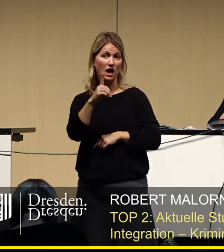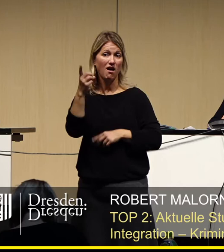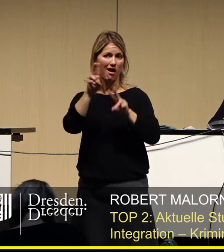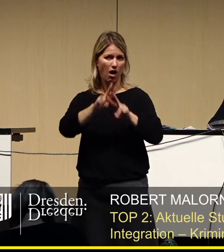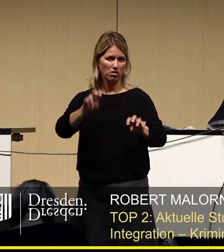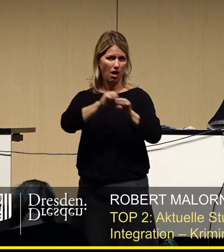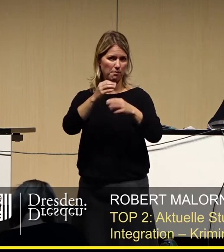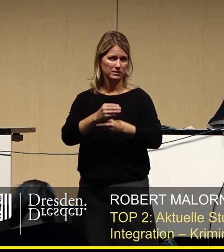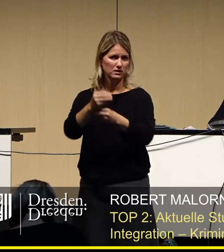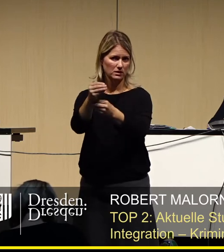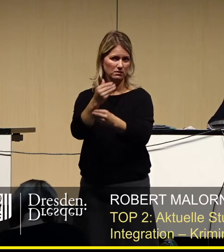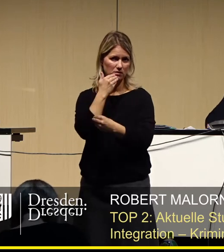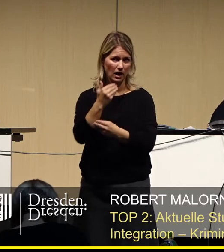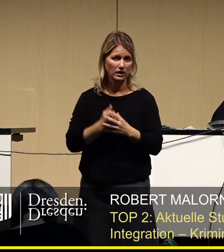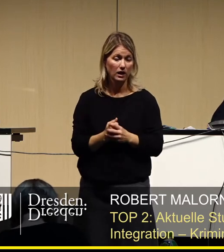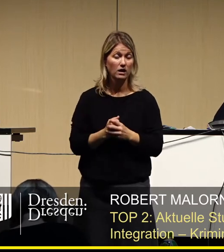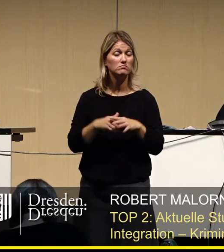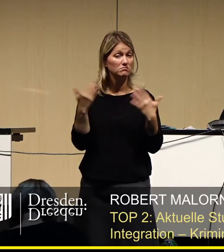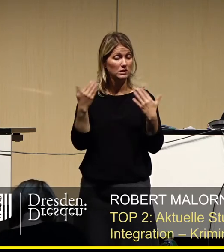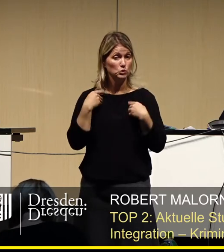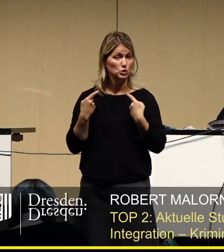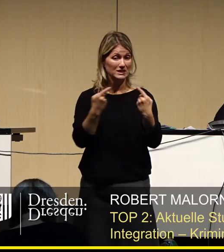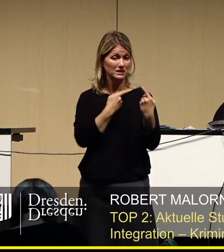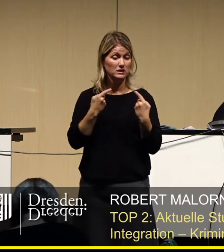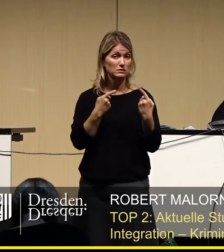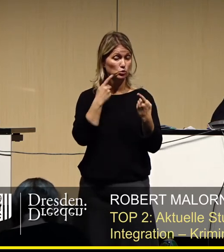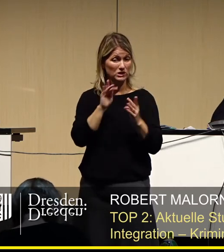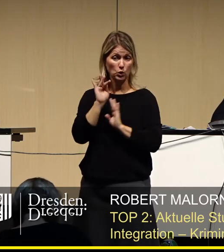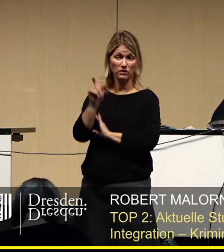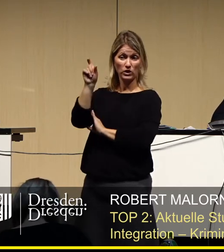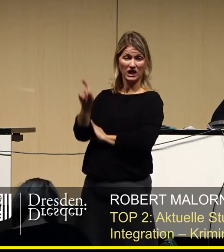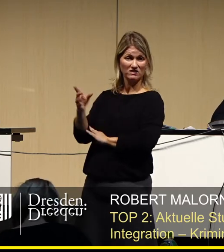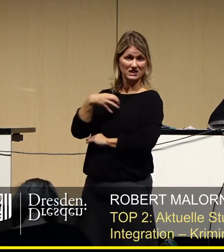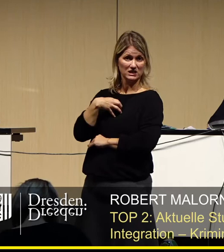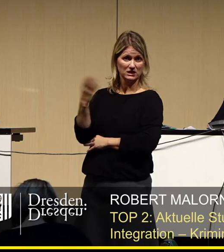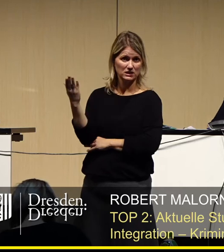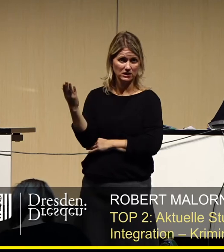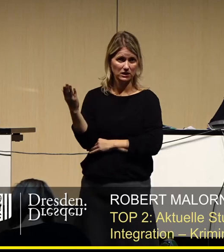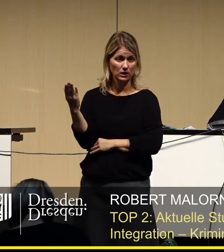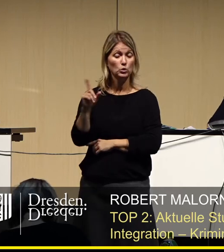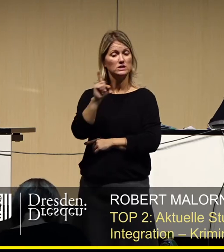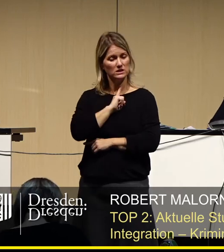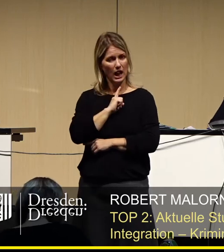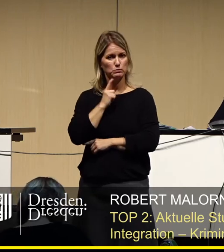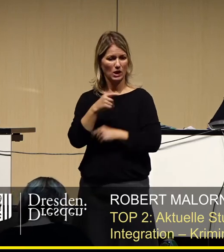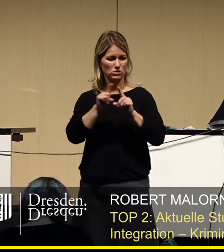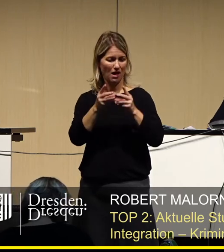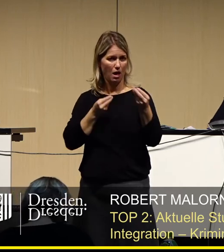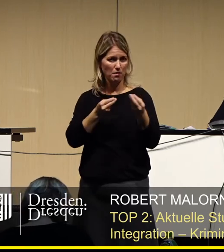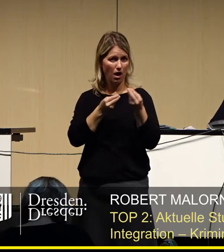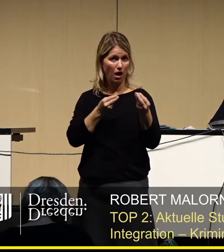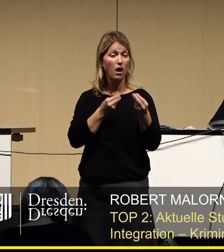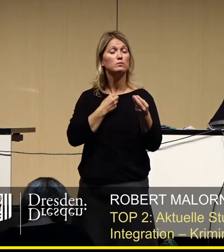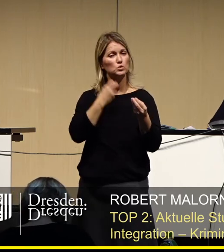übernimmt, dann müssen wir darüber sprechen, dann müssen wir sie auch damit konfrontieren und uns selbst damit konfrontieren. Und da muss auch der Rechtsstaat